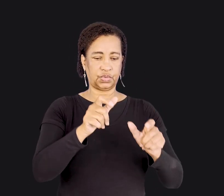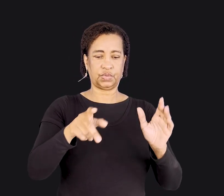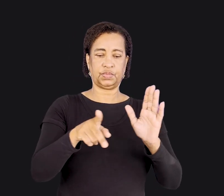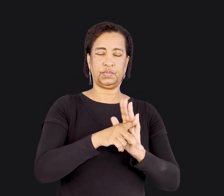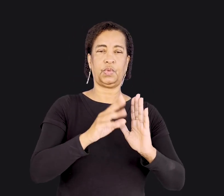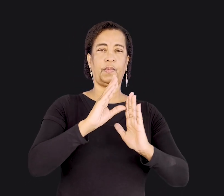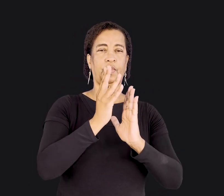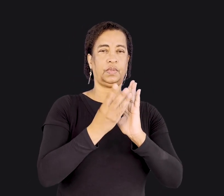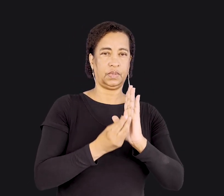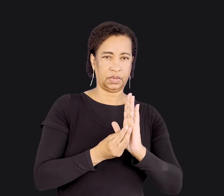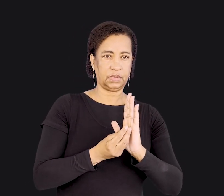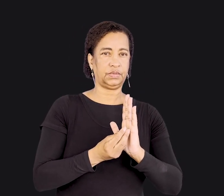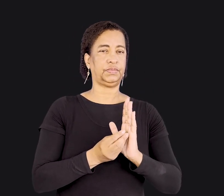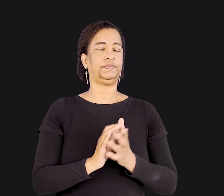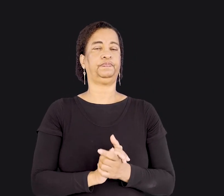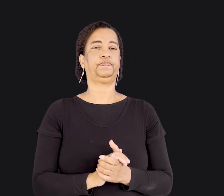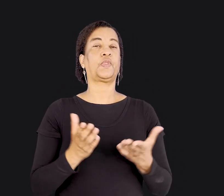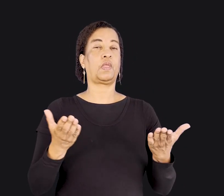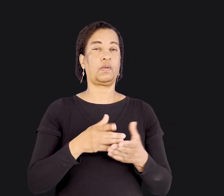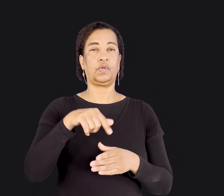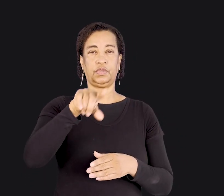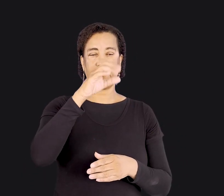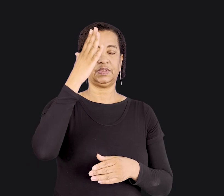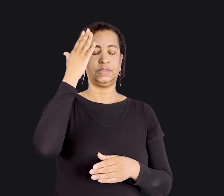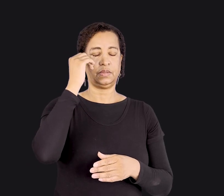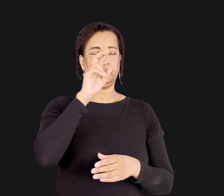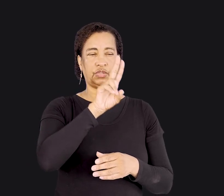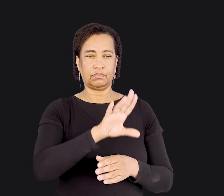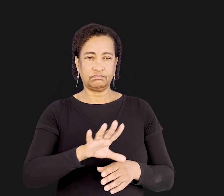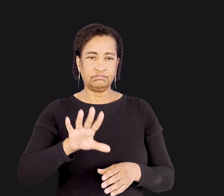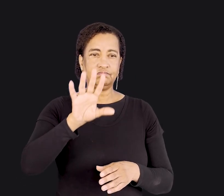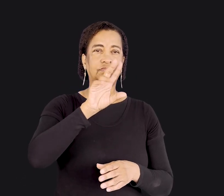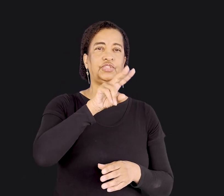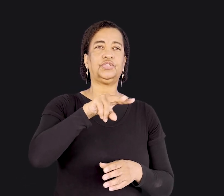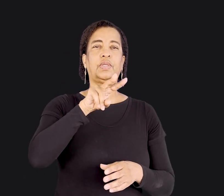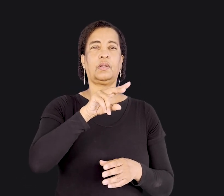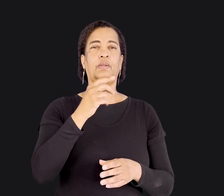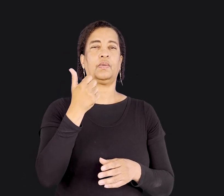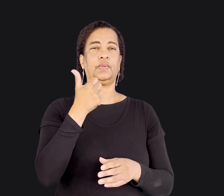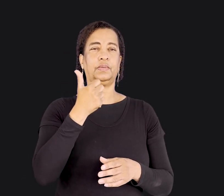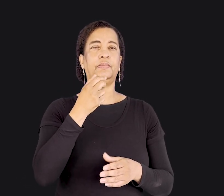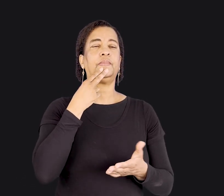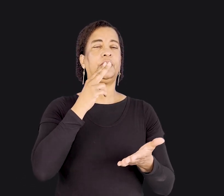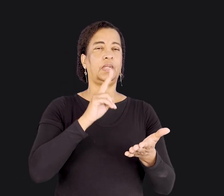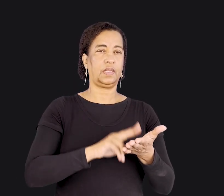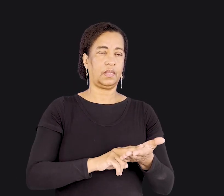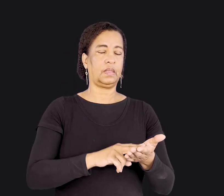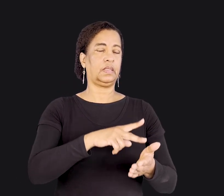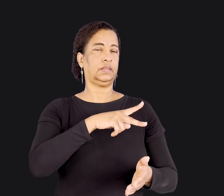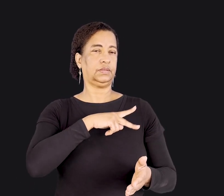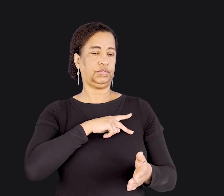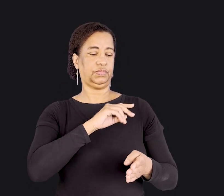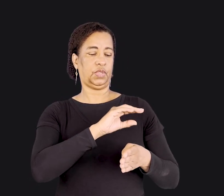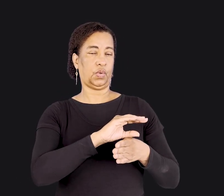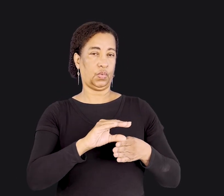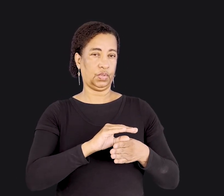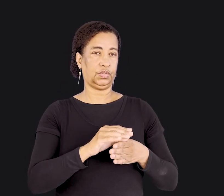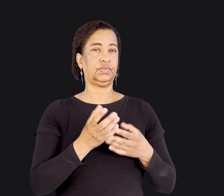Cristo. Bom, agora que você já tem uma visão geral da primeira carta de Paulo aos Coríntios, gostaria de